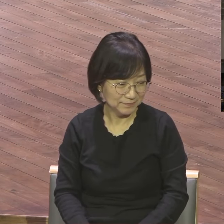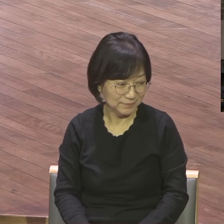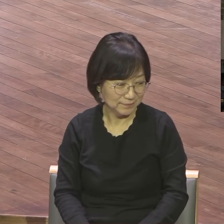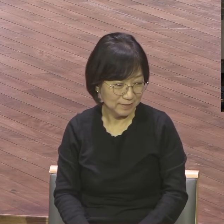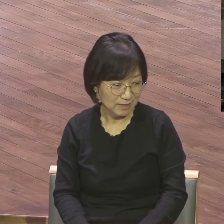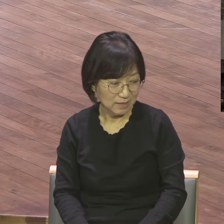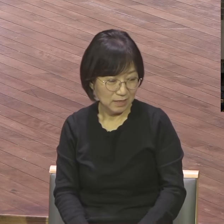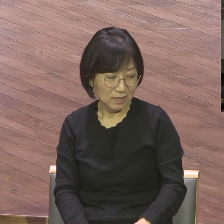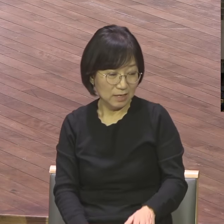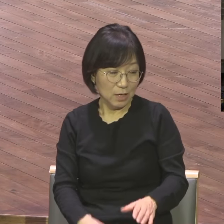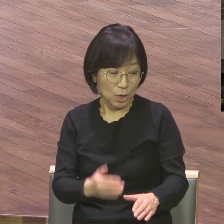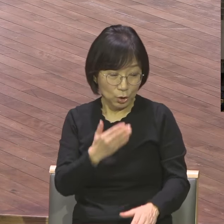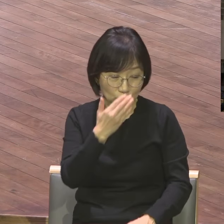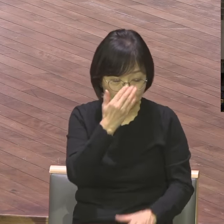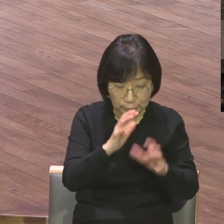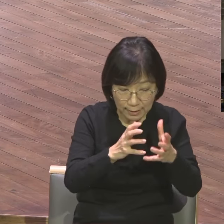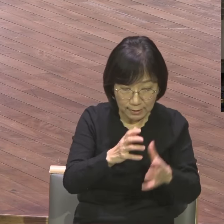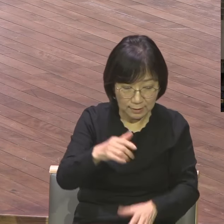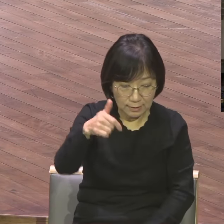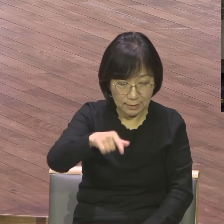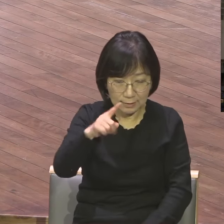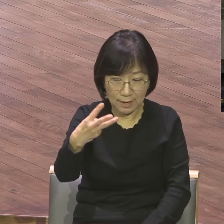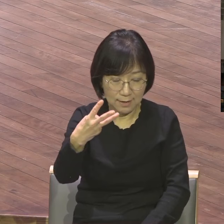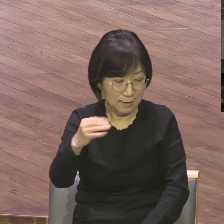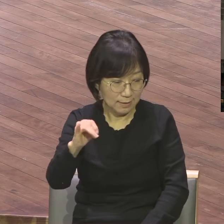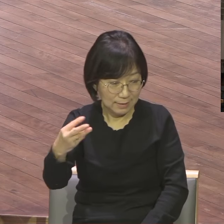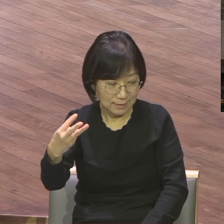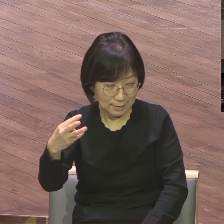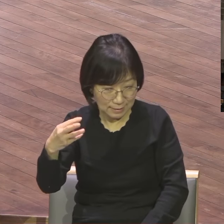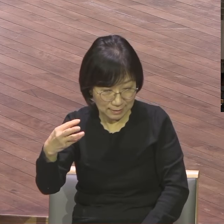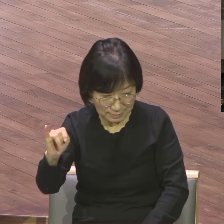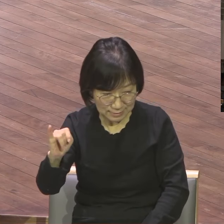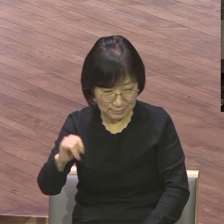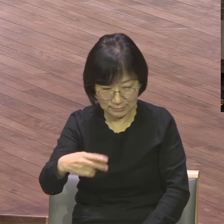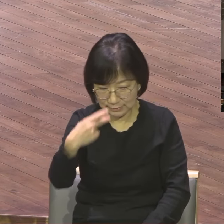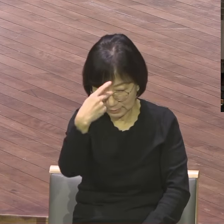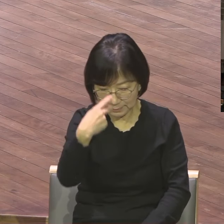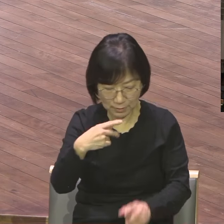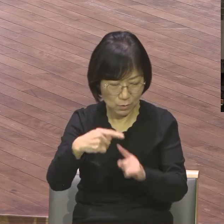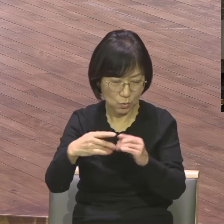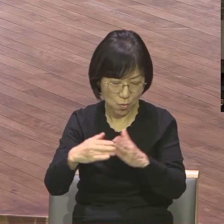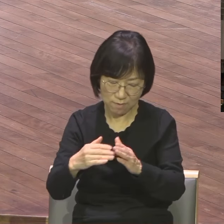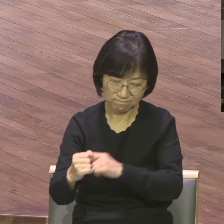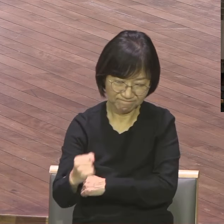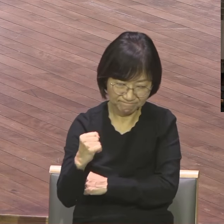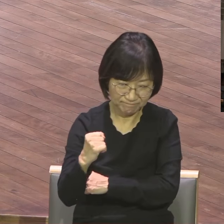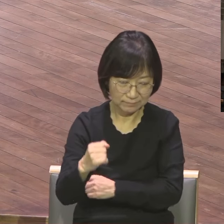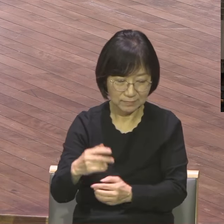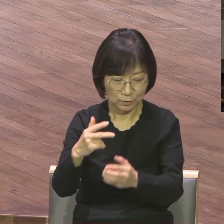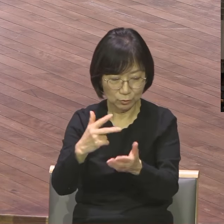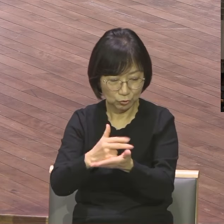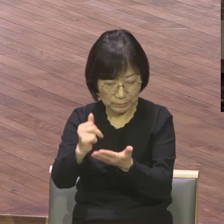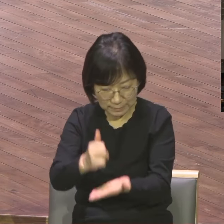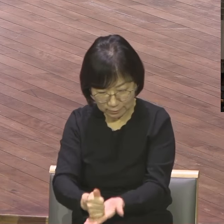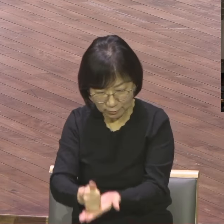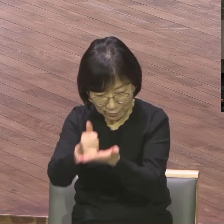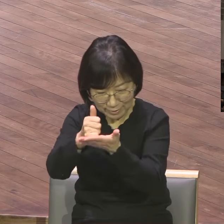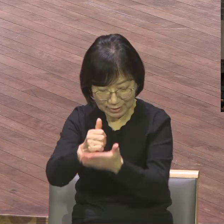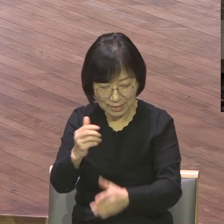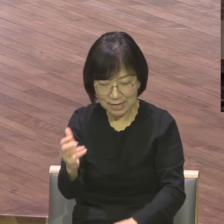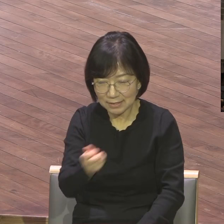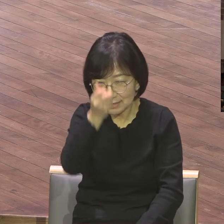온 유대와 갈릴리와 사마리아 교회가 평안하여 든든히 서가고 주를 경외함과 성령의